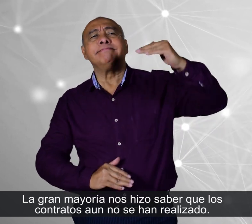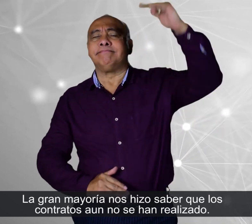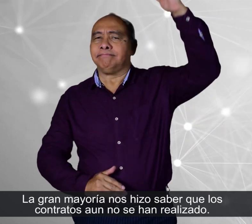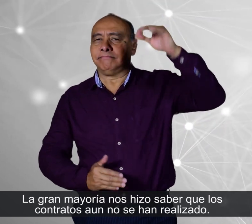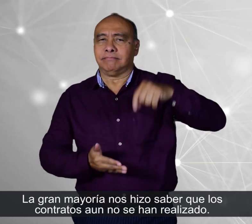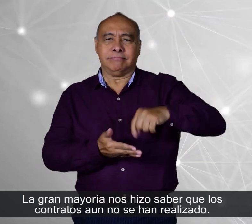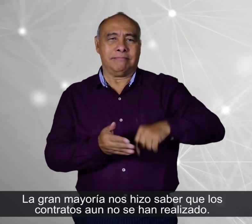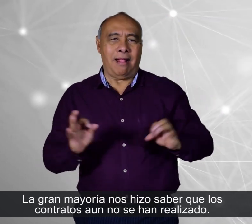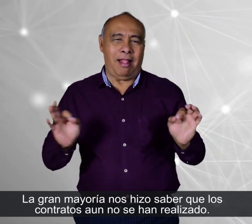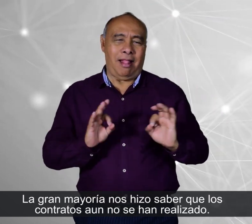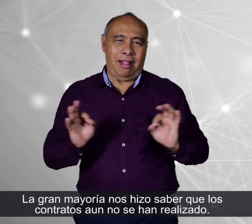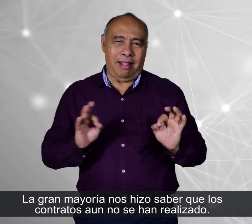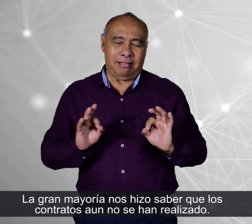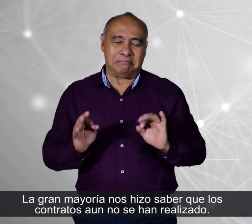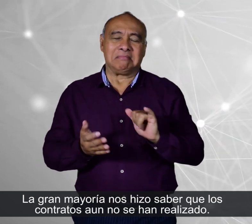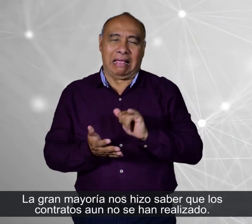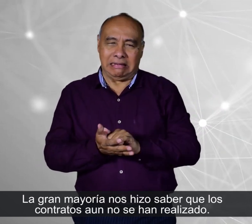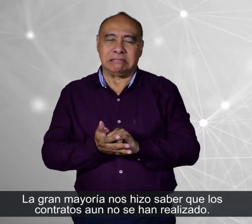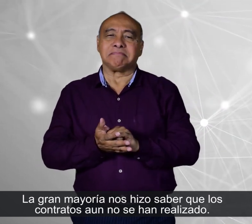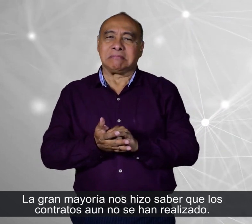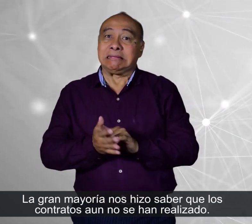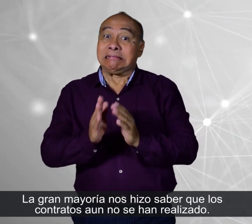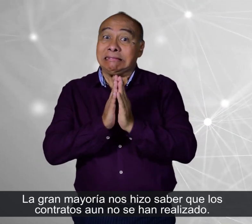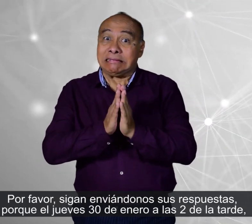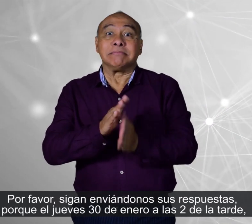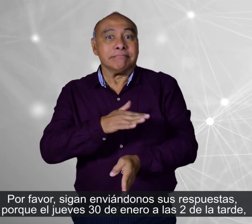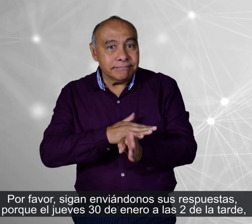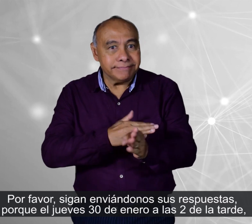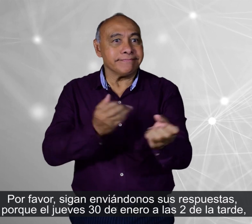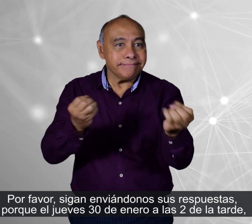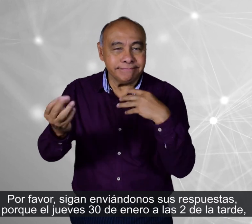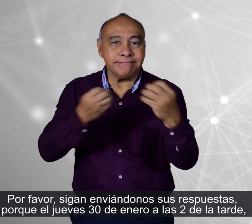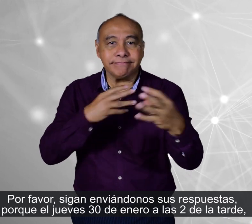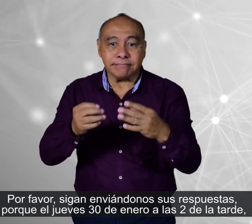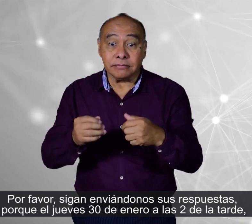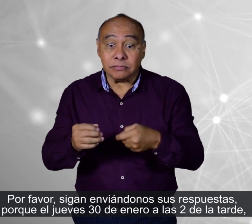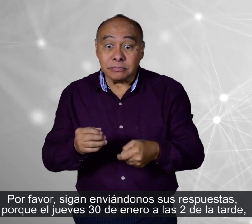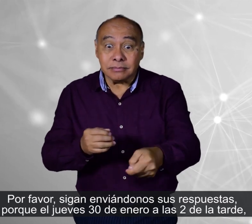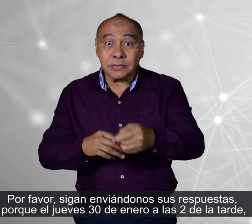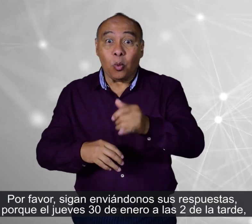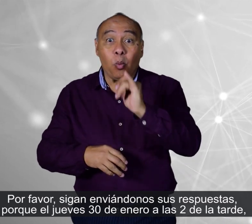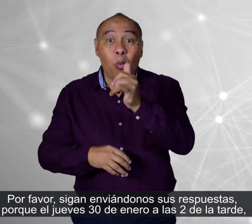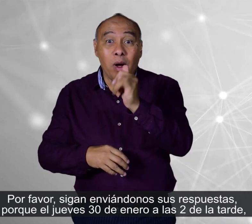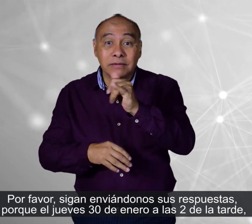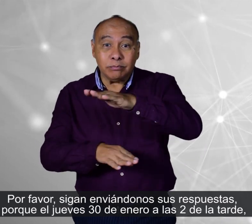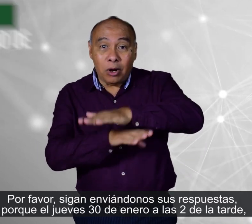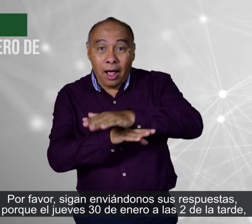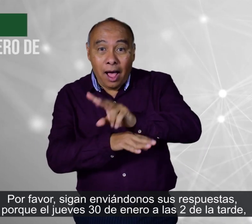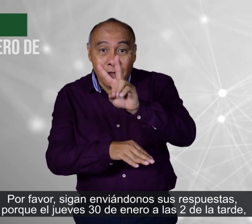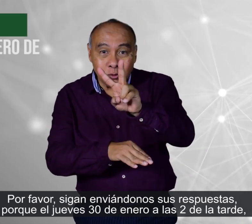mayoría nos hizo saber que los contratos aún no se han realizado. Por favor, sigan enviándonos sus respuestas porque el jueves 30 de